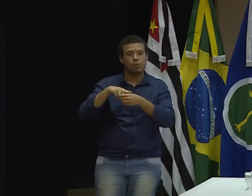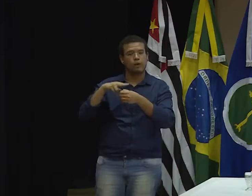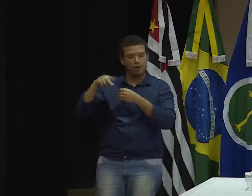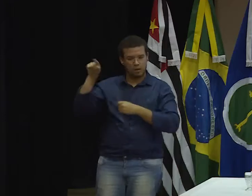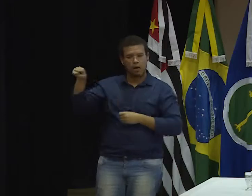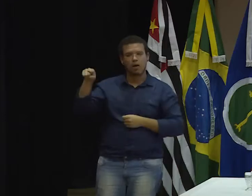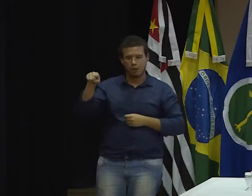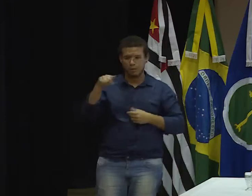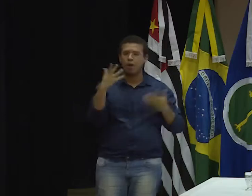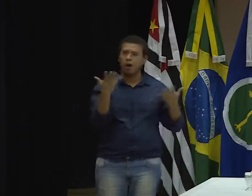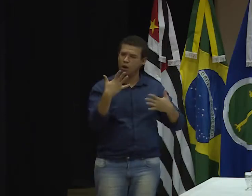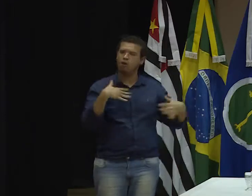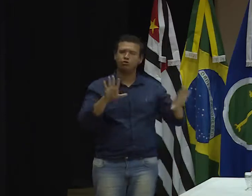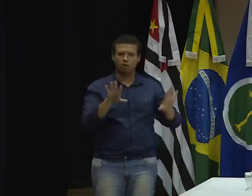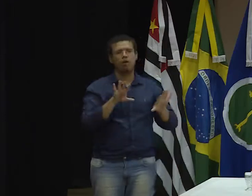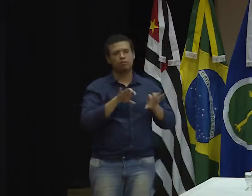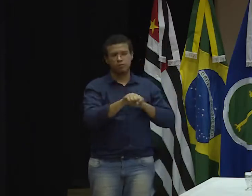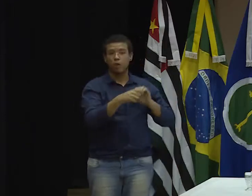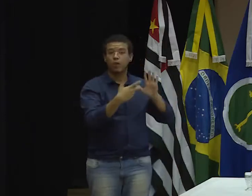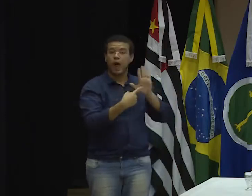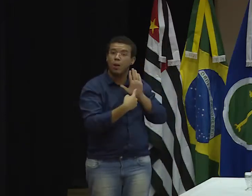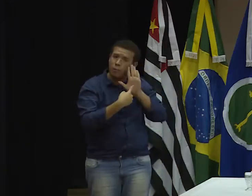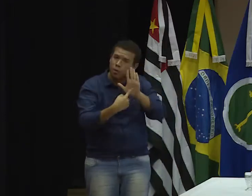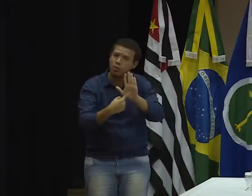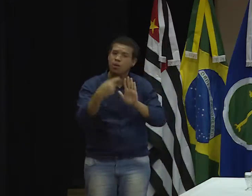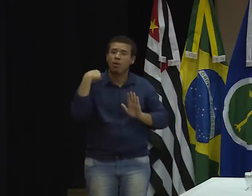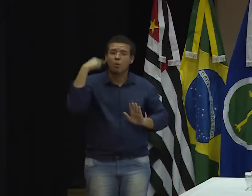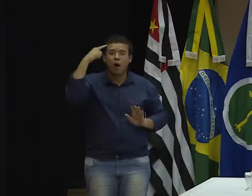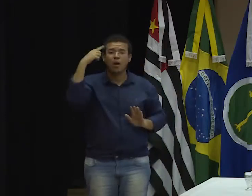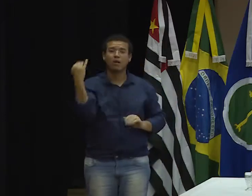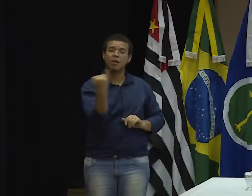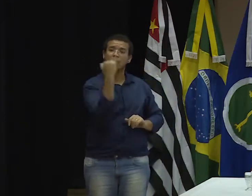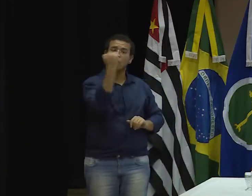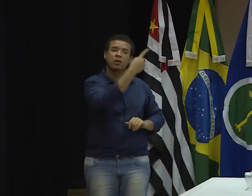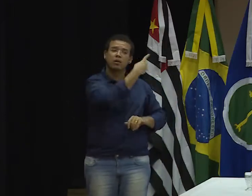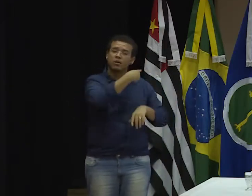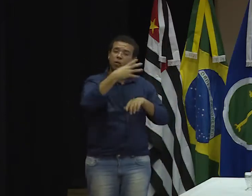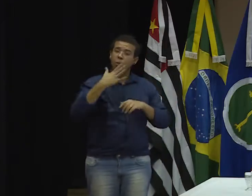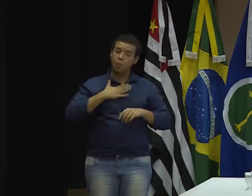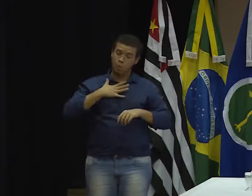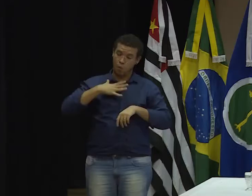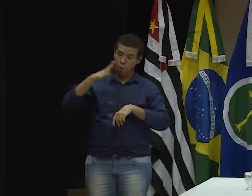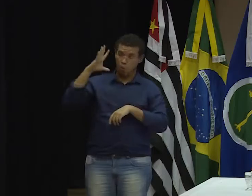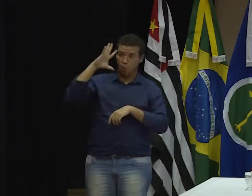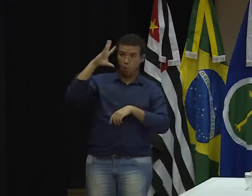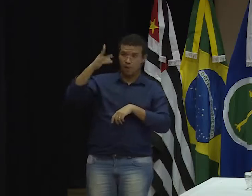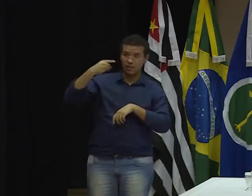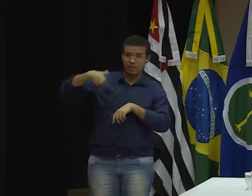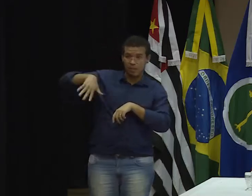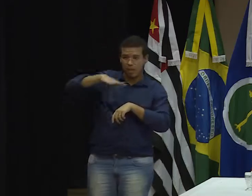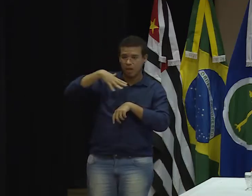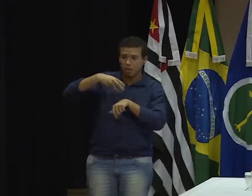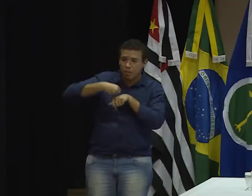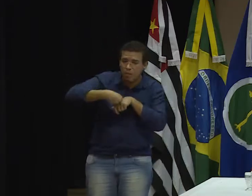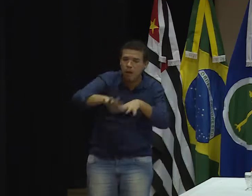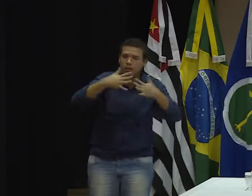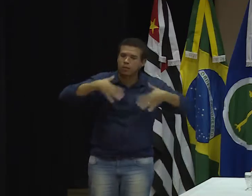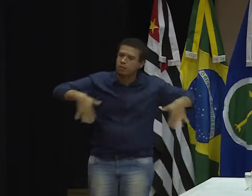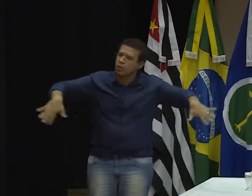mestrado, que eu realizei na Unicamp, já finalizei. E eu acho importante apresentar esse